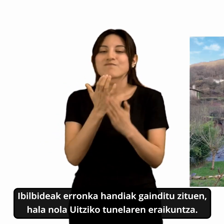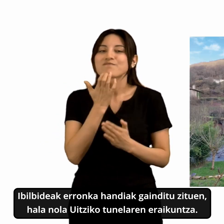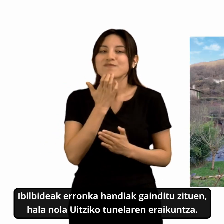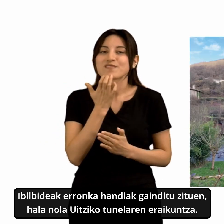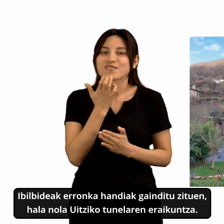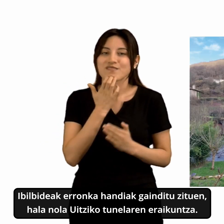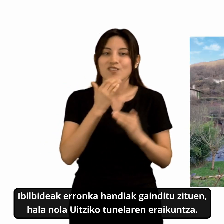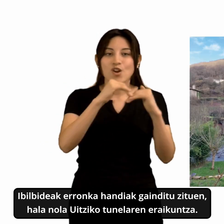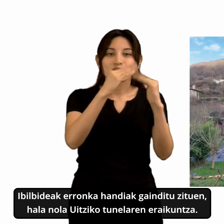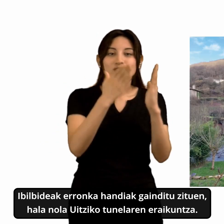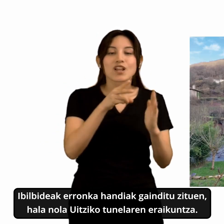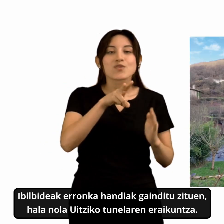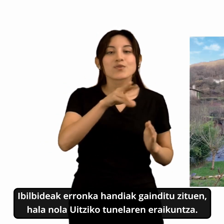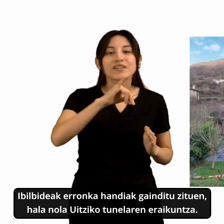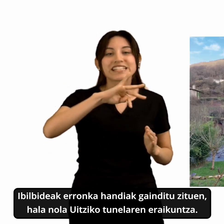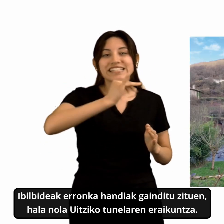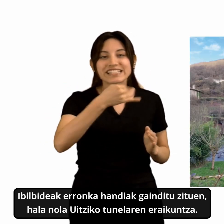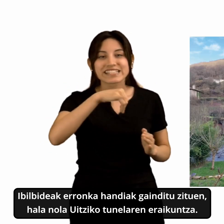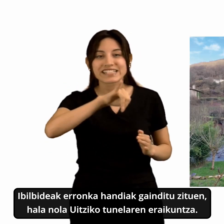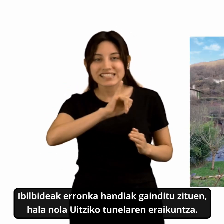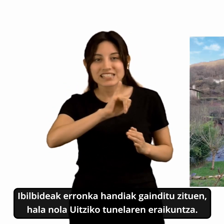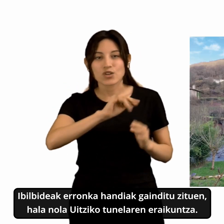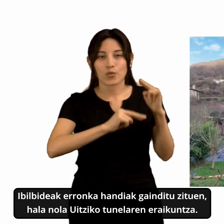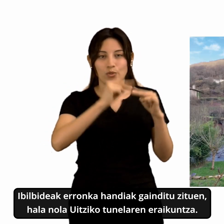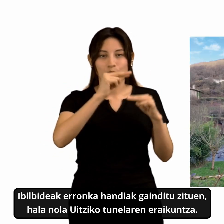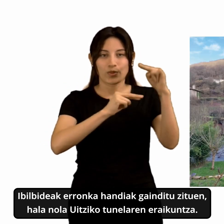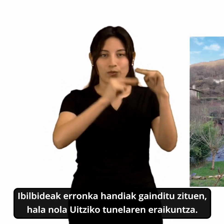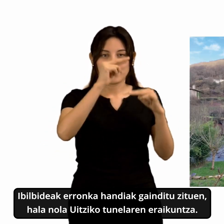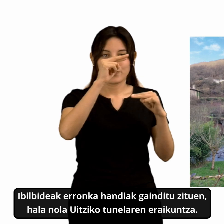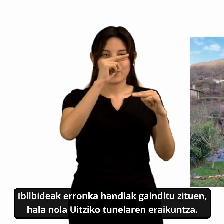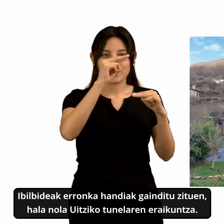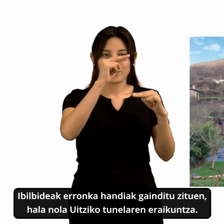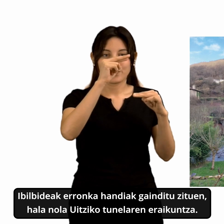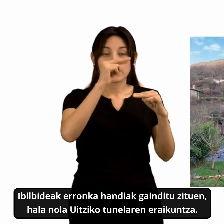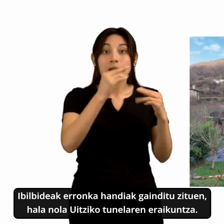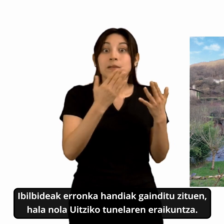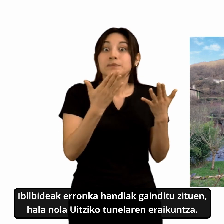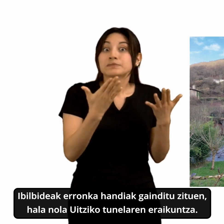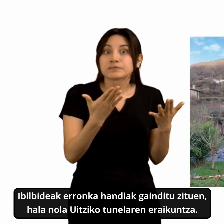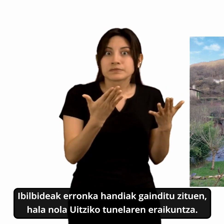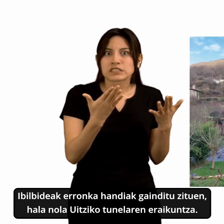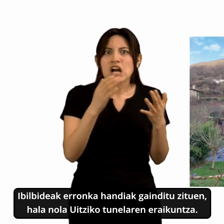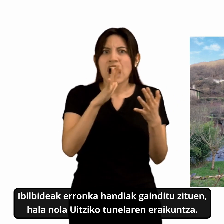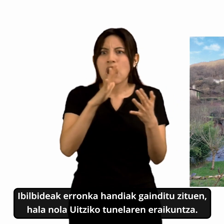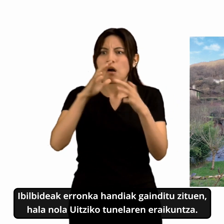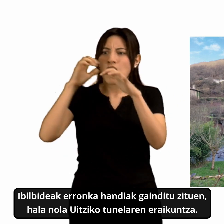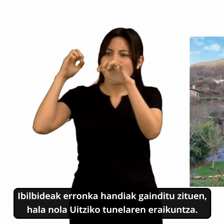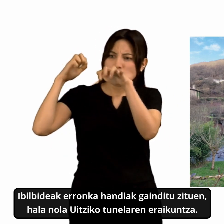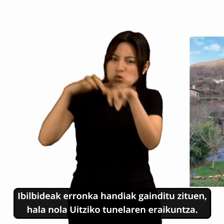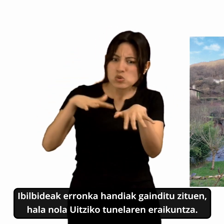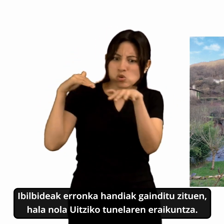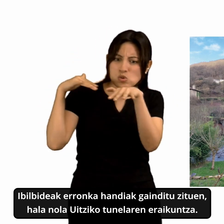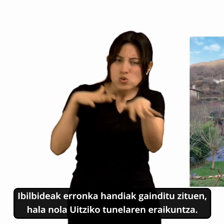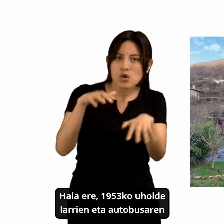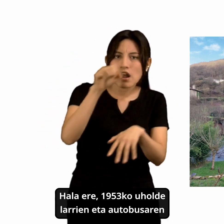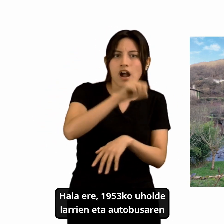Ibilbideak erronka handiak gainditu zituen, hala nola, Uitziko tunelaren eraikuntza. Hala